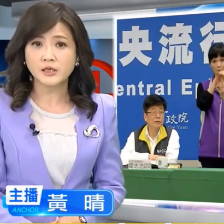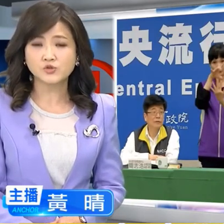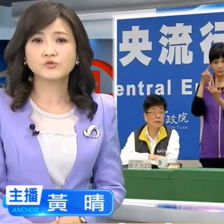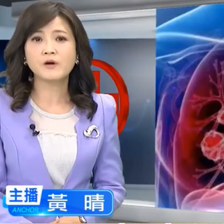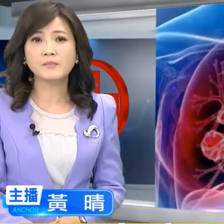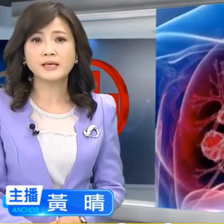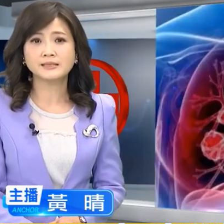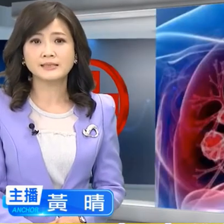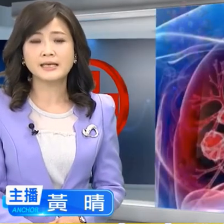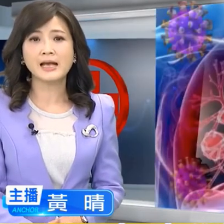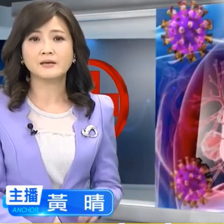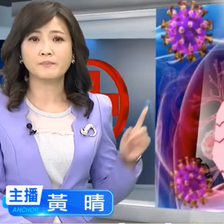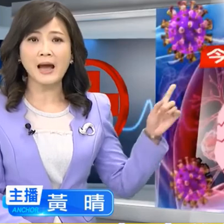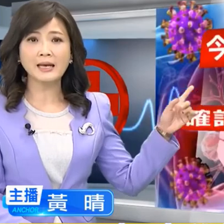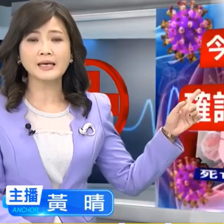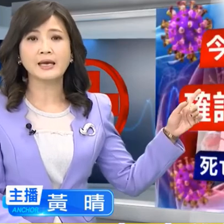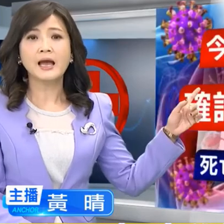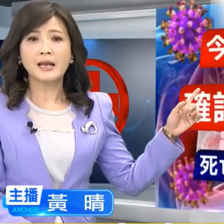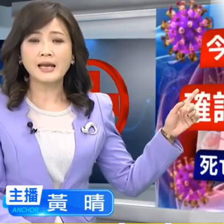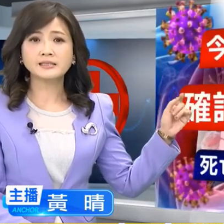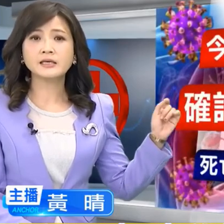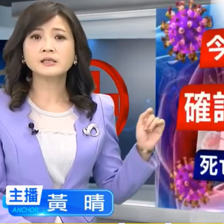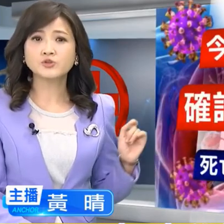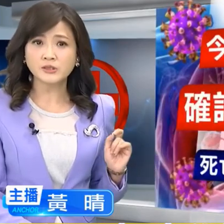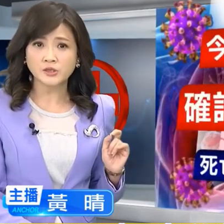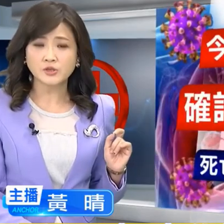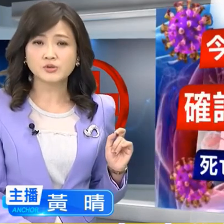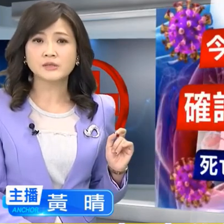天确诊人数方面增加了8例，